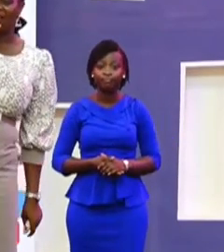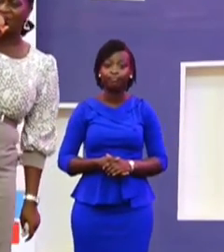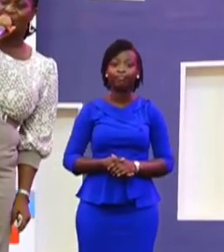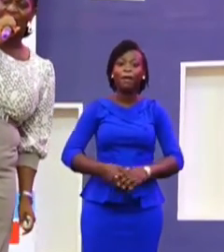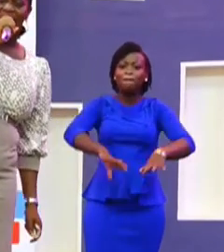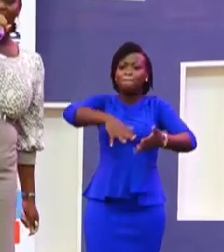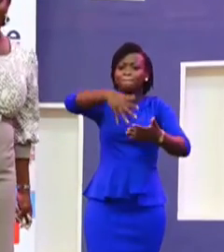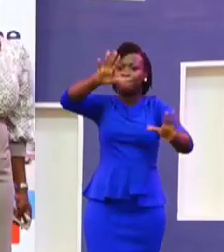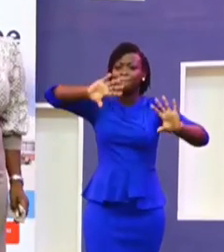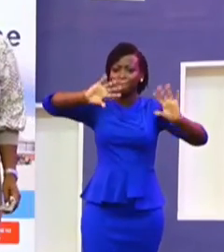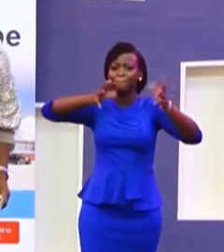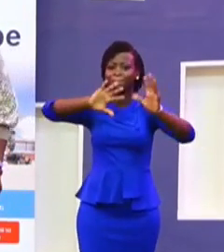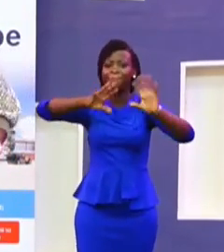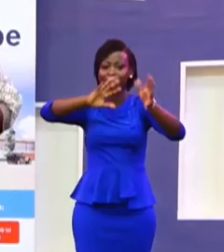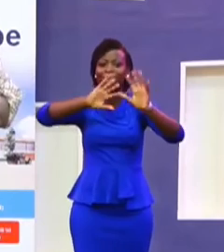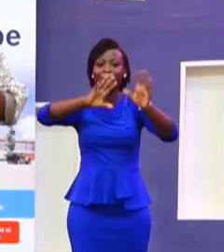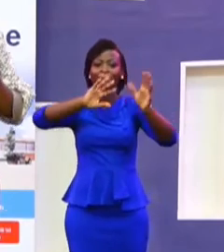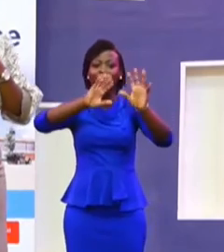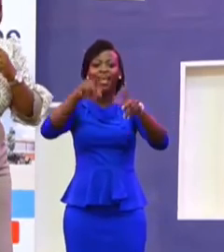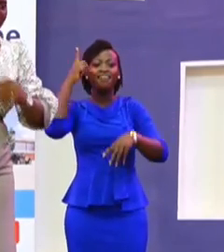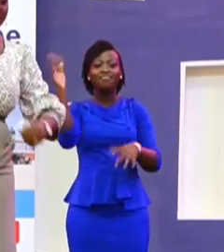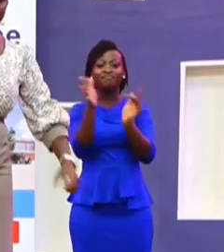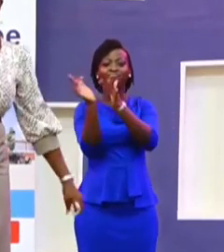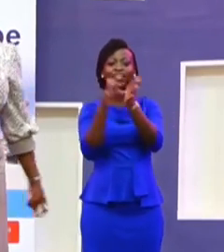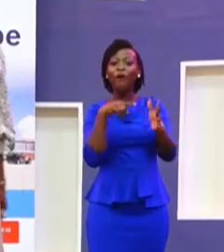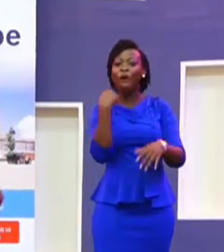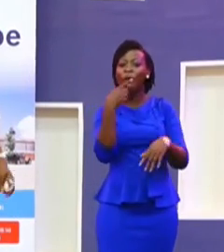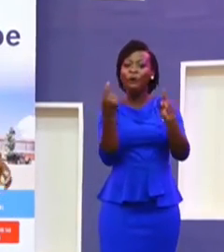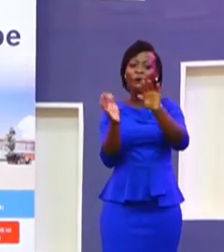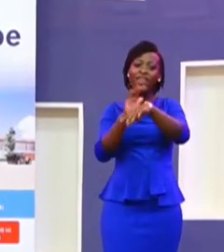Kubirako Yesu mungalo ya tachuka